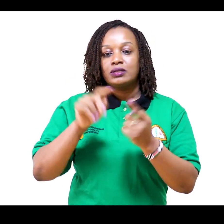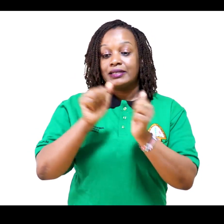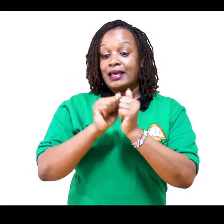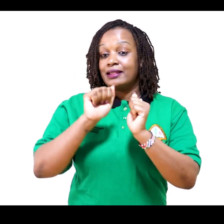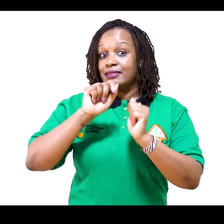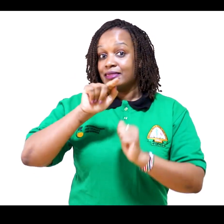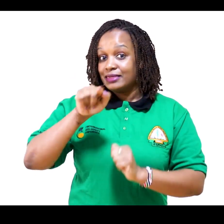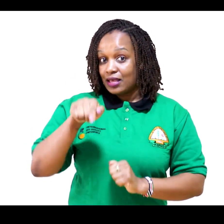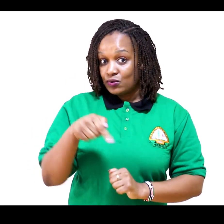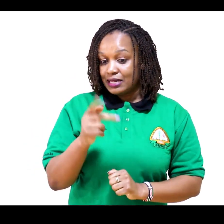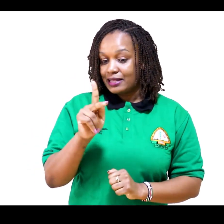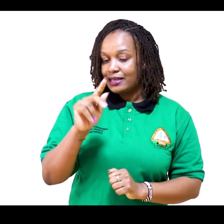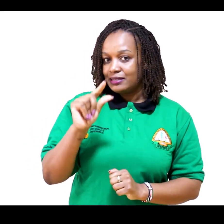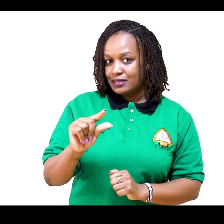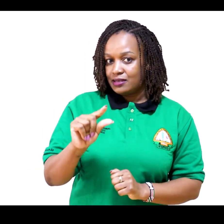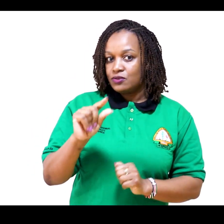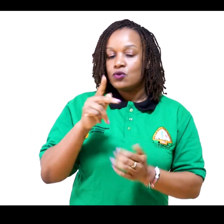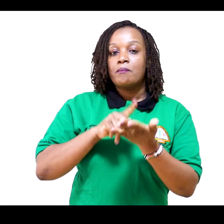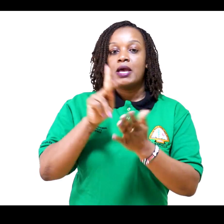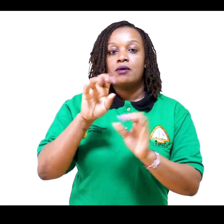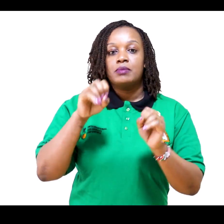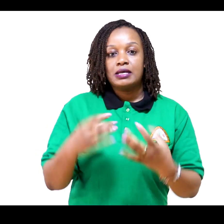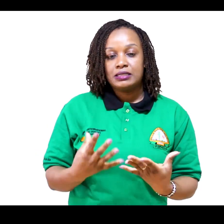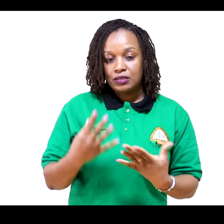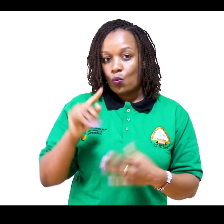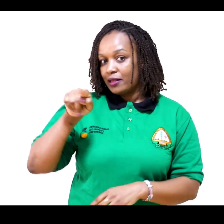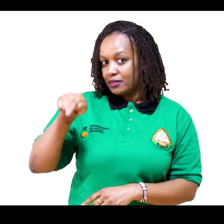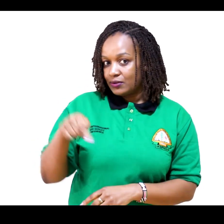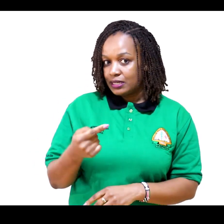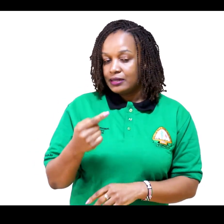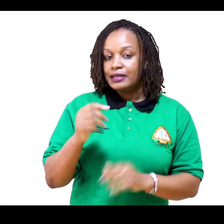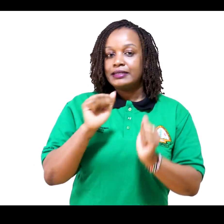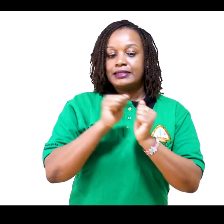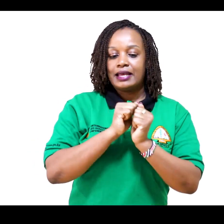2,501 hadi 10,000 kilo, shilingi 1,000.